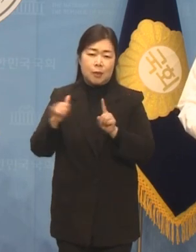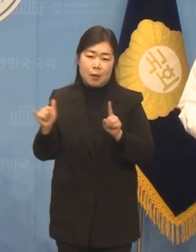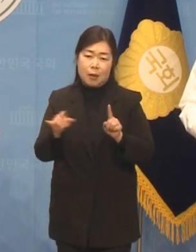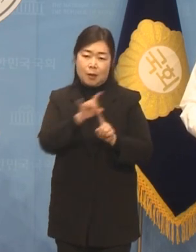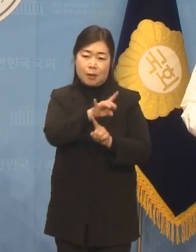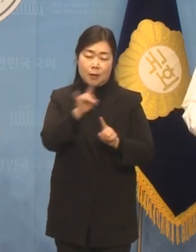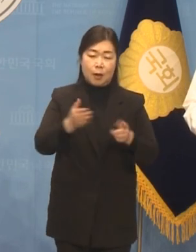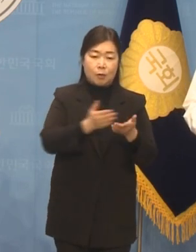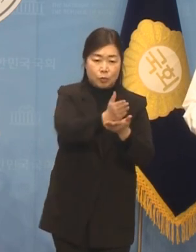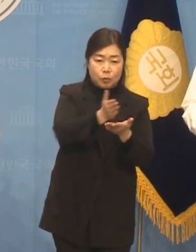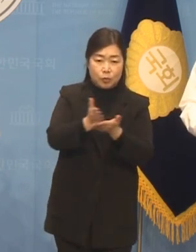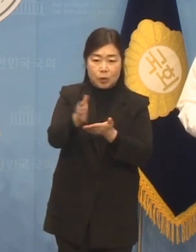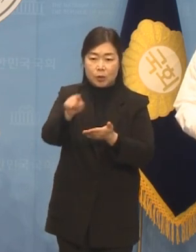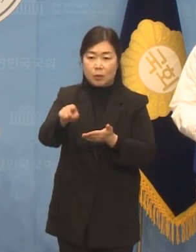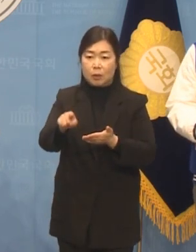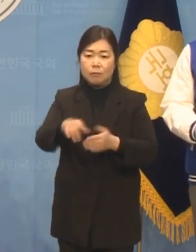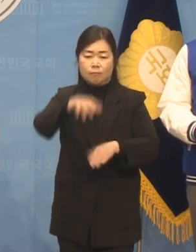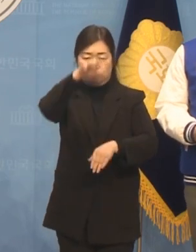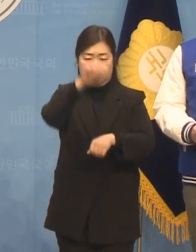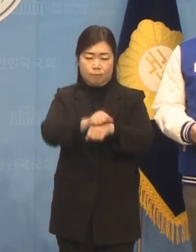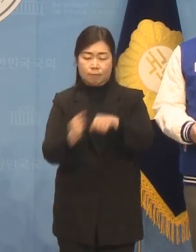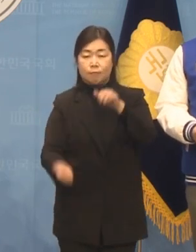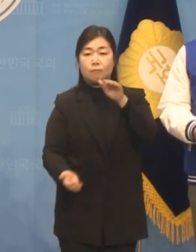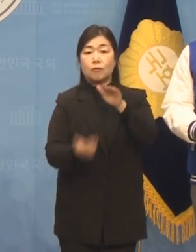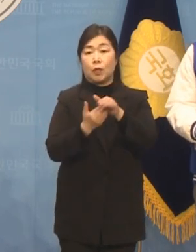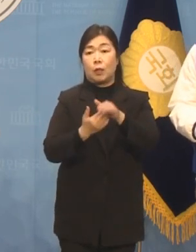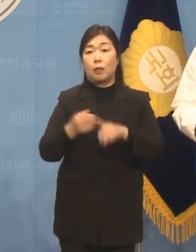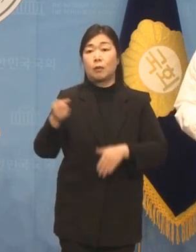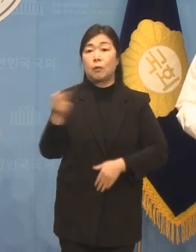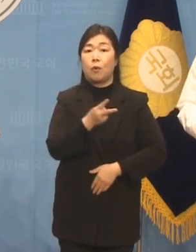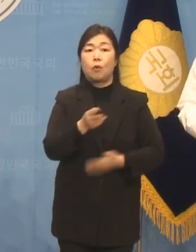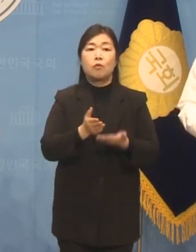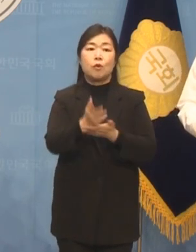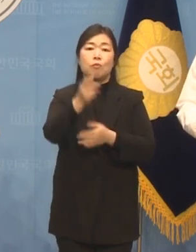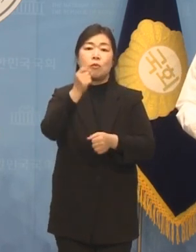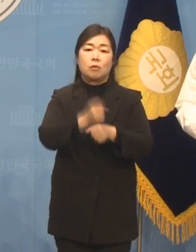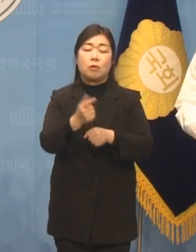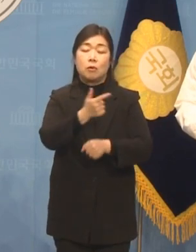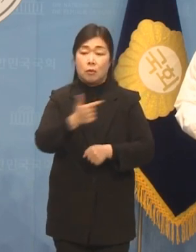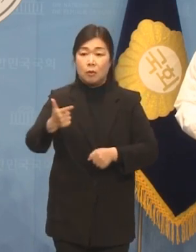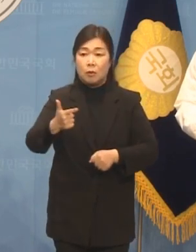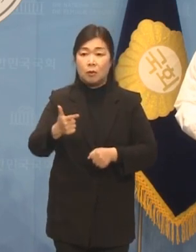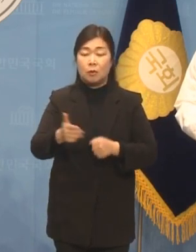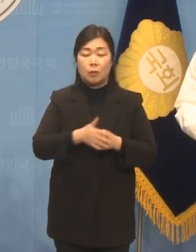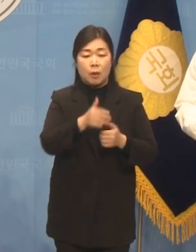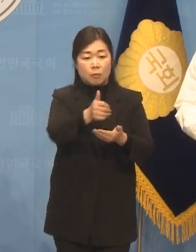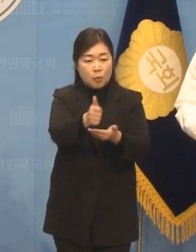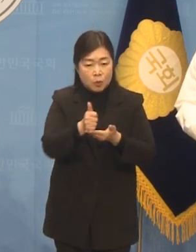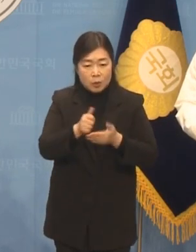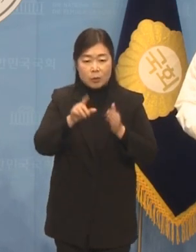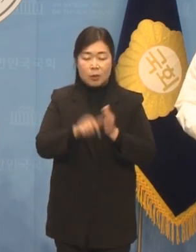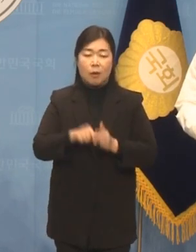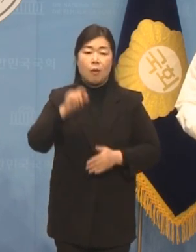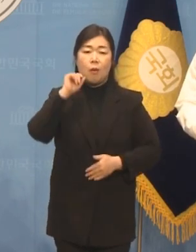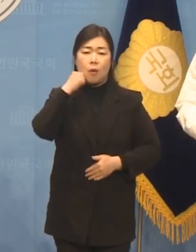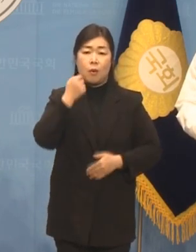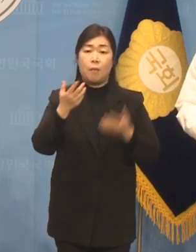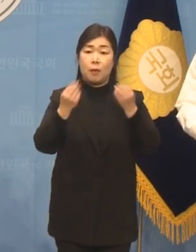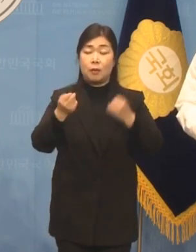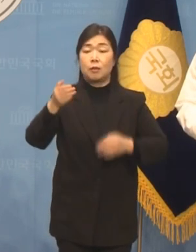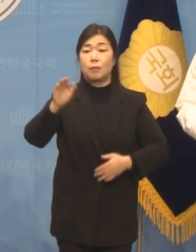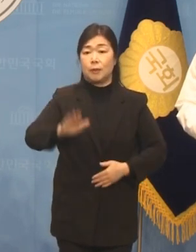분야에서 일가를 이루시고 그 분야의 전문성을 대표하시는 분들 모시는 과정에 어려움이 많았는데